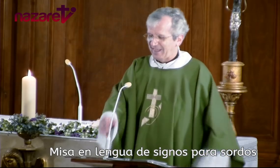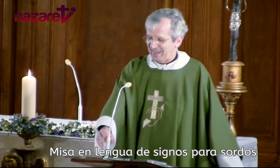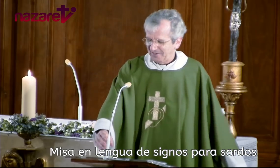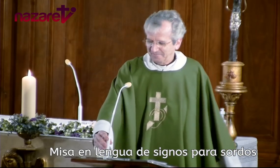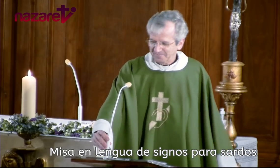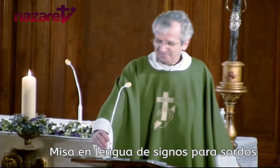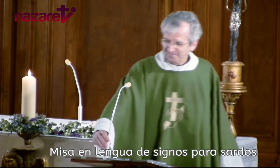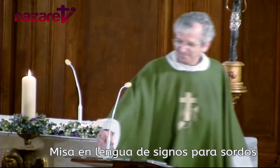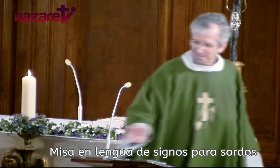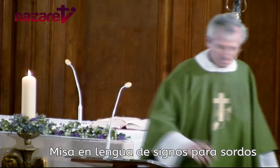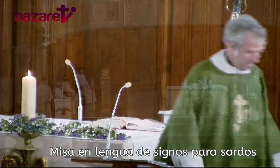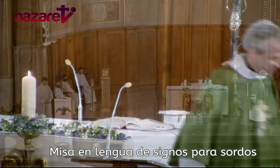atención.